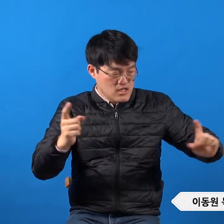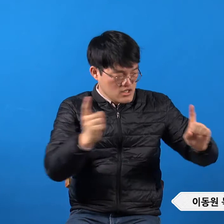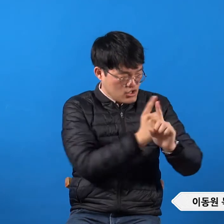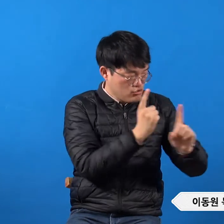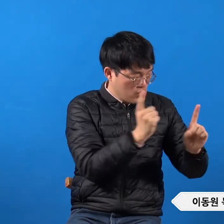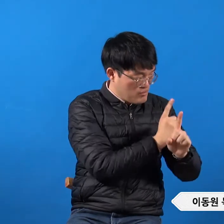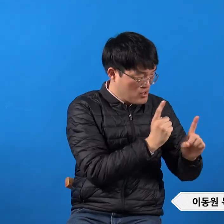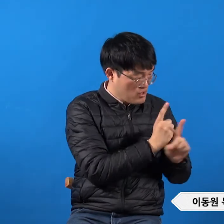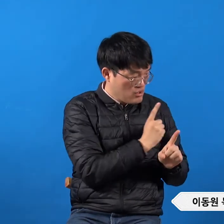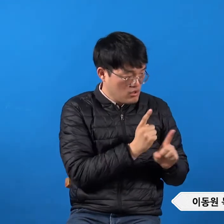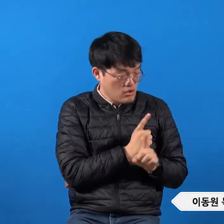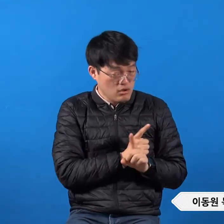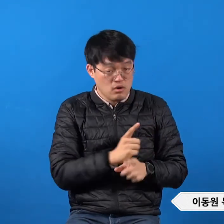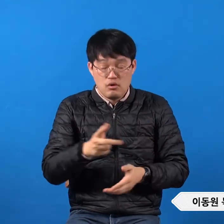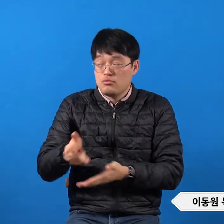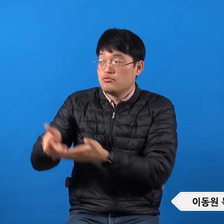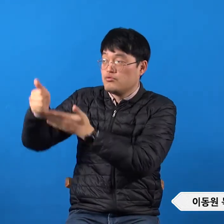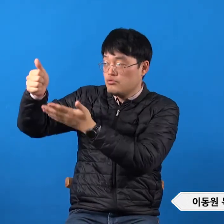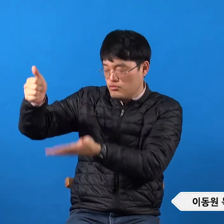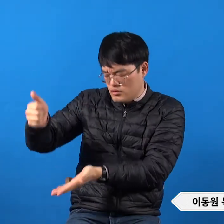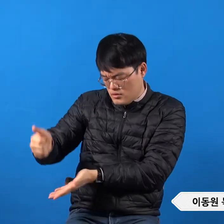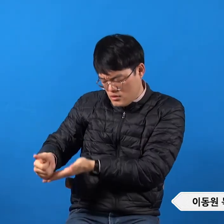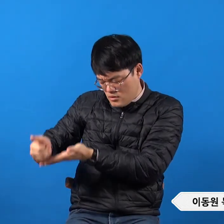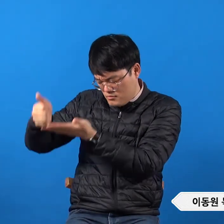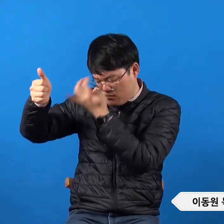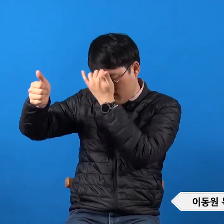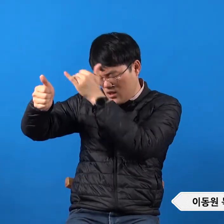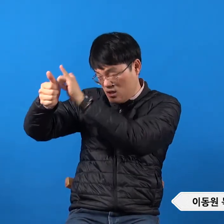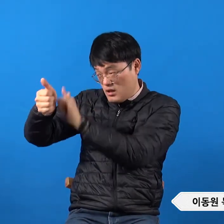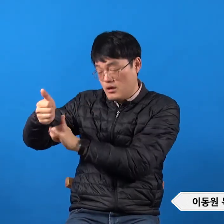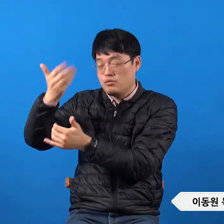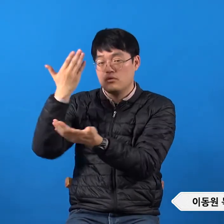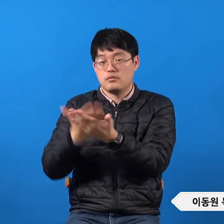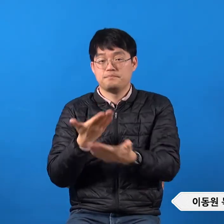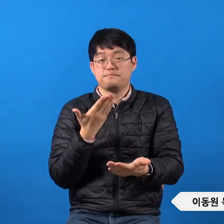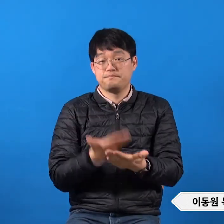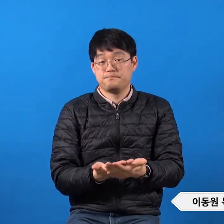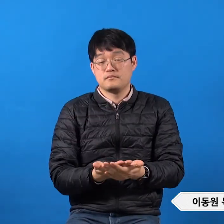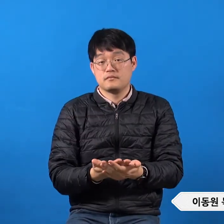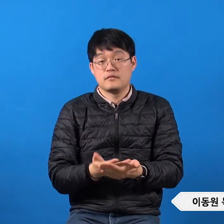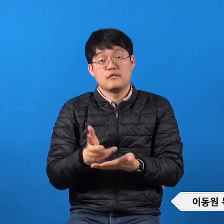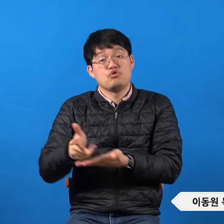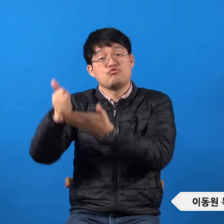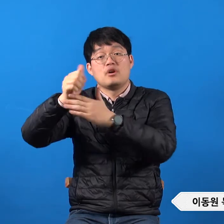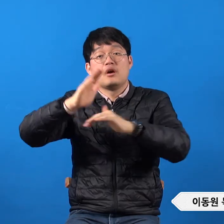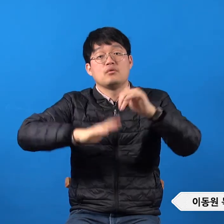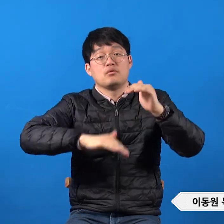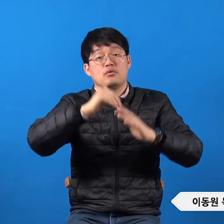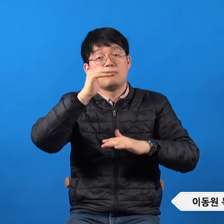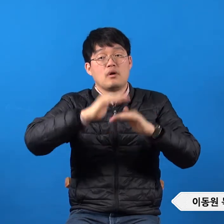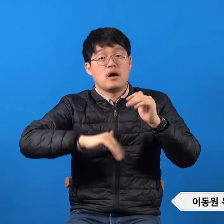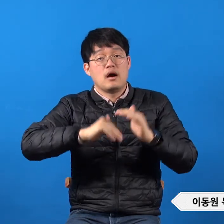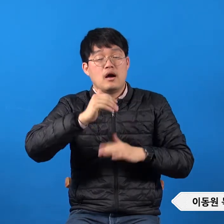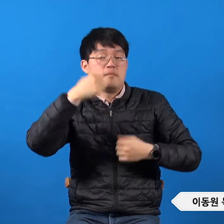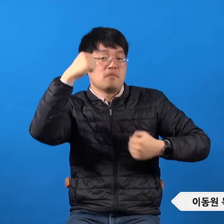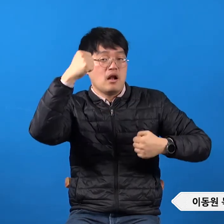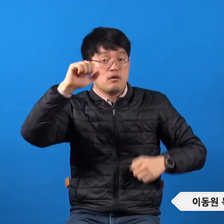세상을 치유하며 주 섬기게 하소서. 네, 주의 손과